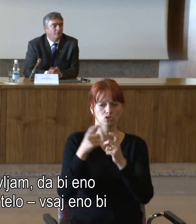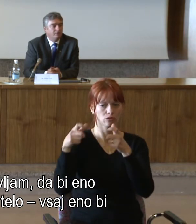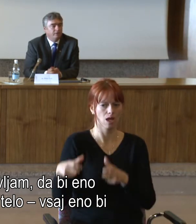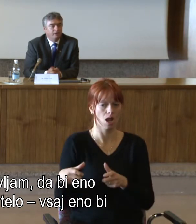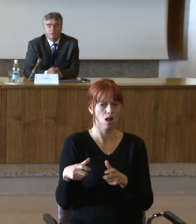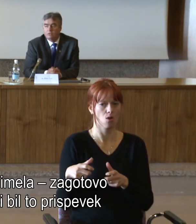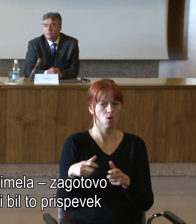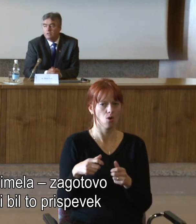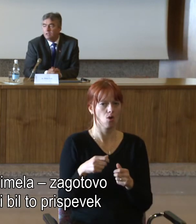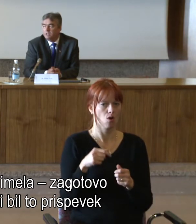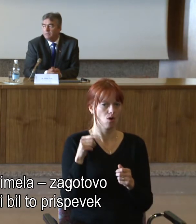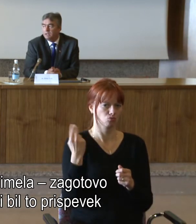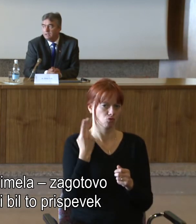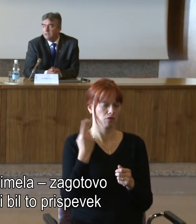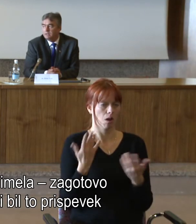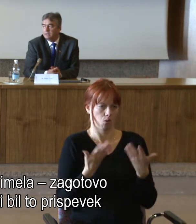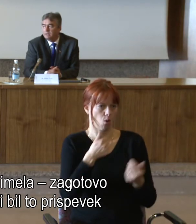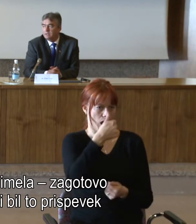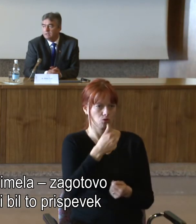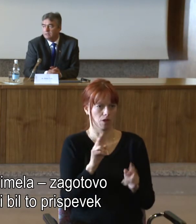eno Slovenija lahko imela,